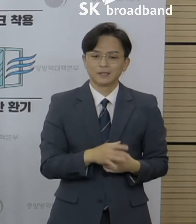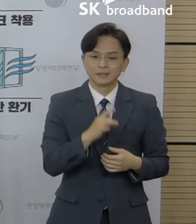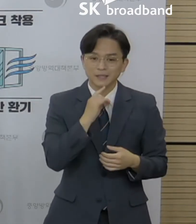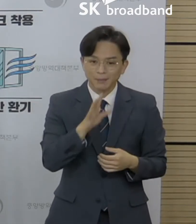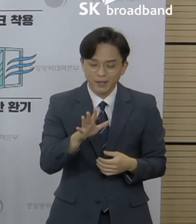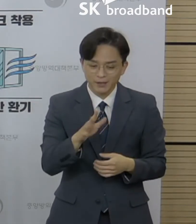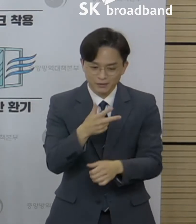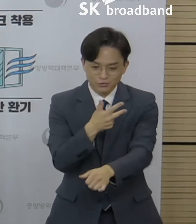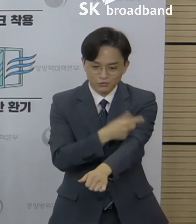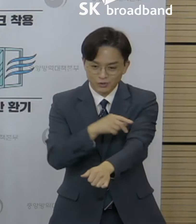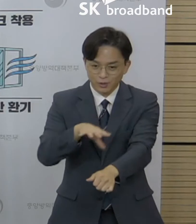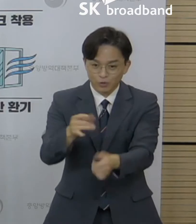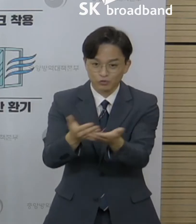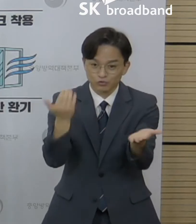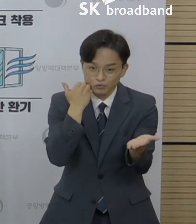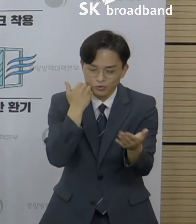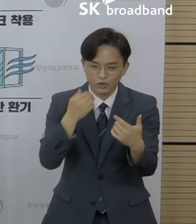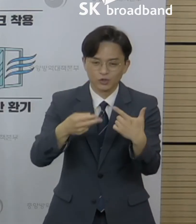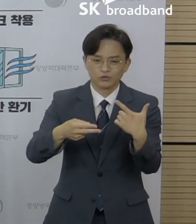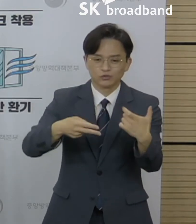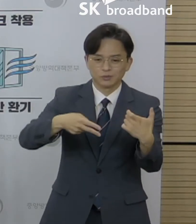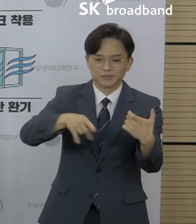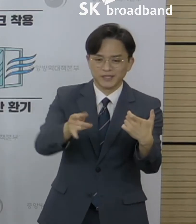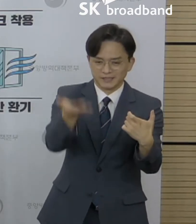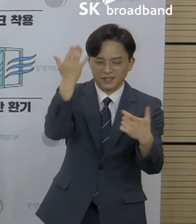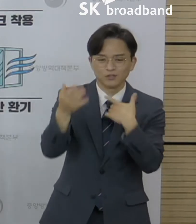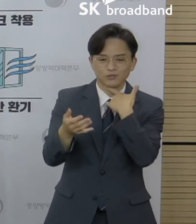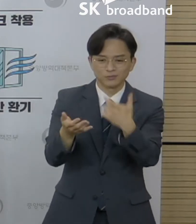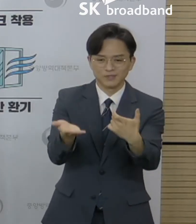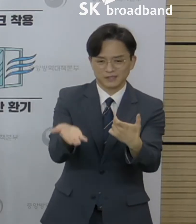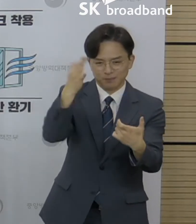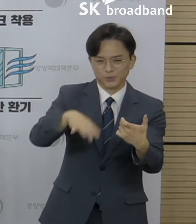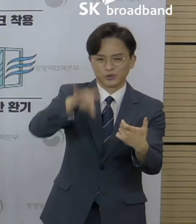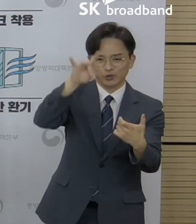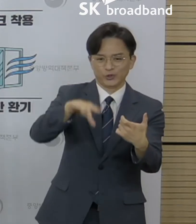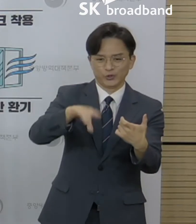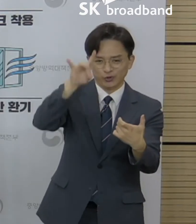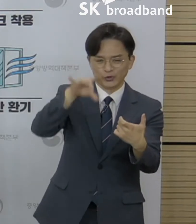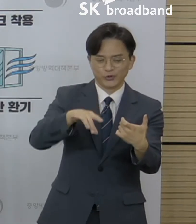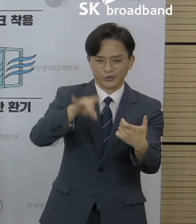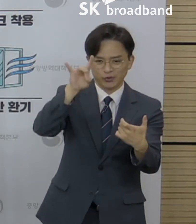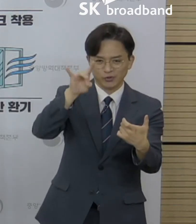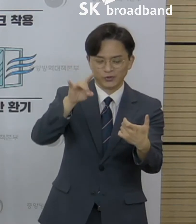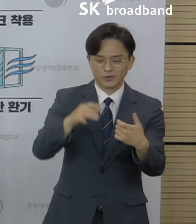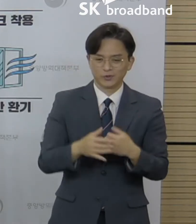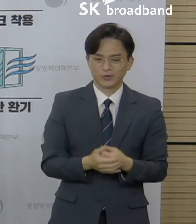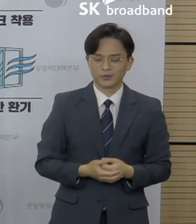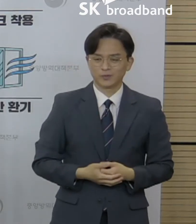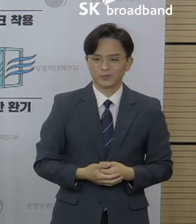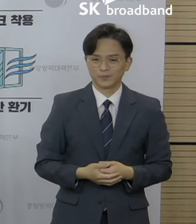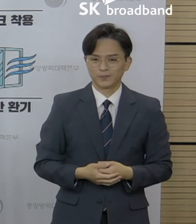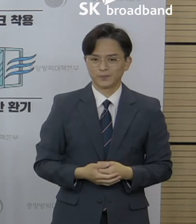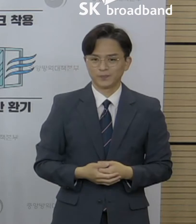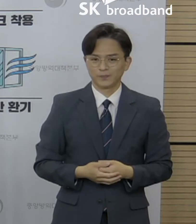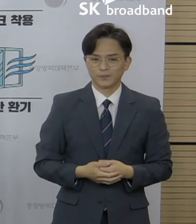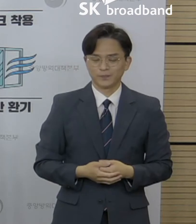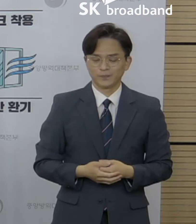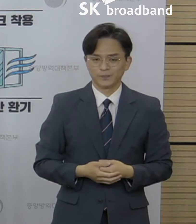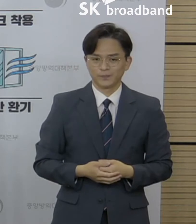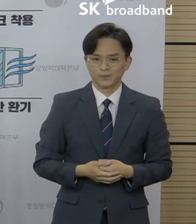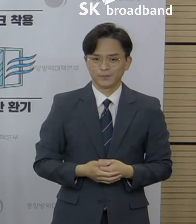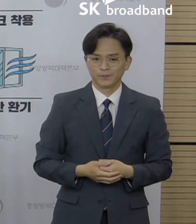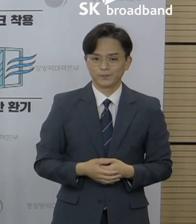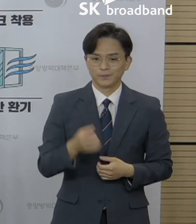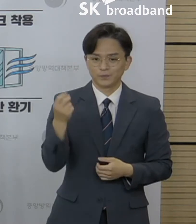이상이라든지 해당 의료기관을 이용하는 만성질환자를 예비 명단을 통해서 접종을 하도록 할 예정입니다. 그리고 이제